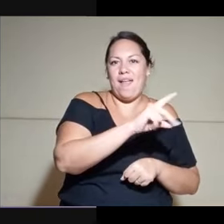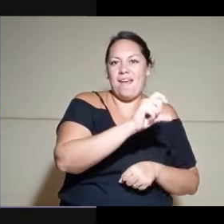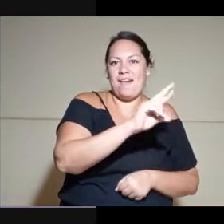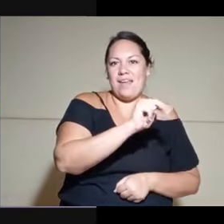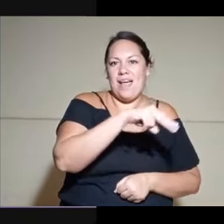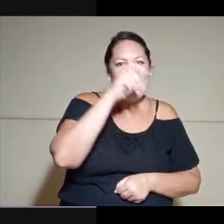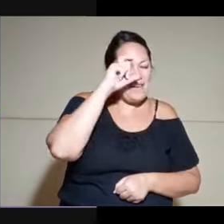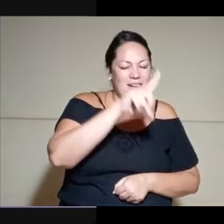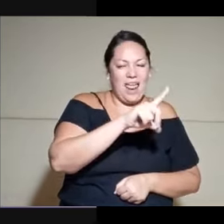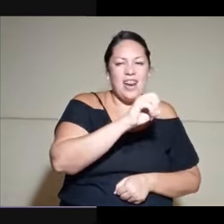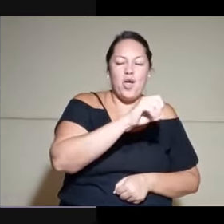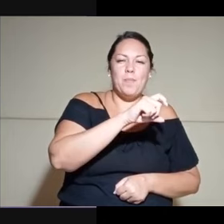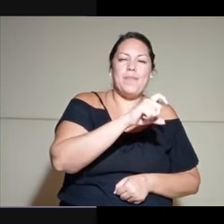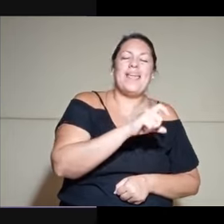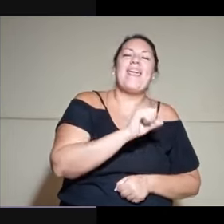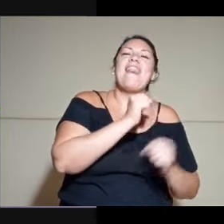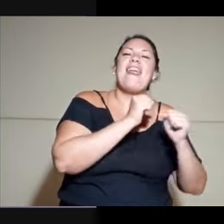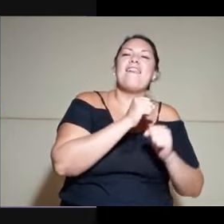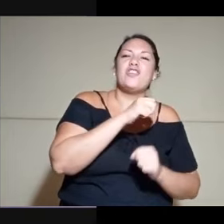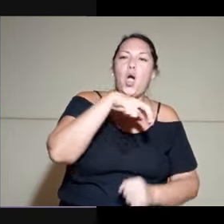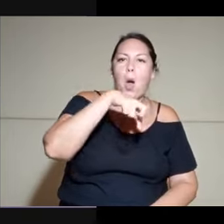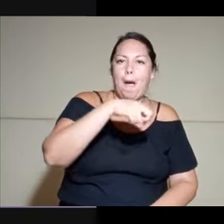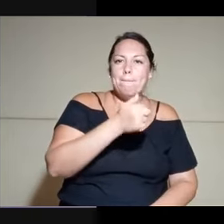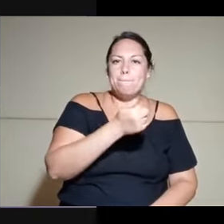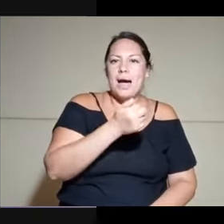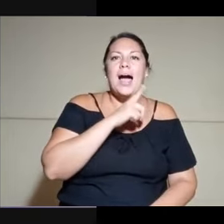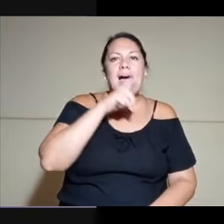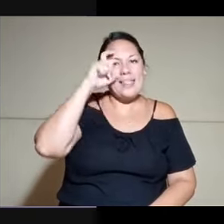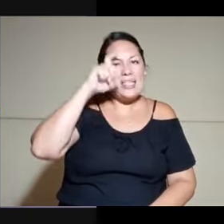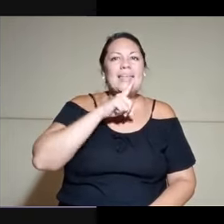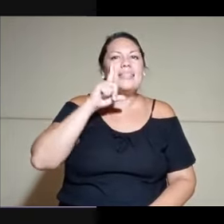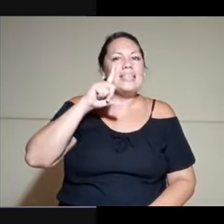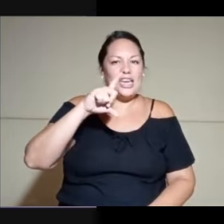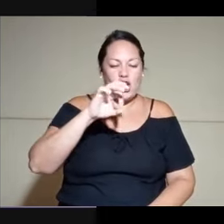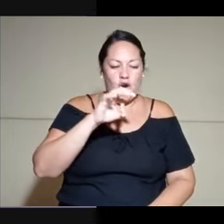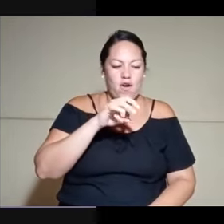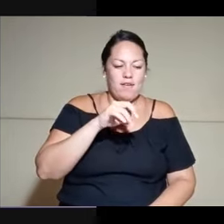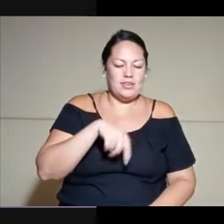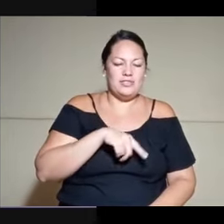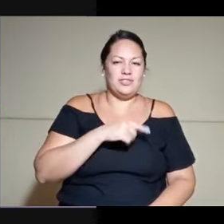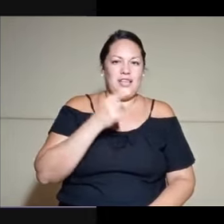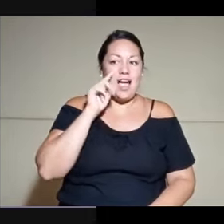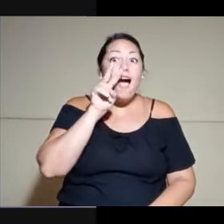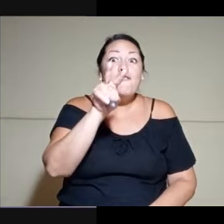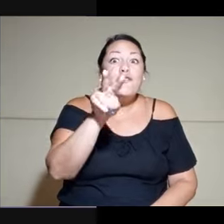estamos moviendo gracias al cuarto par craneal, el nervio patético o